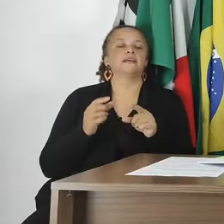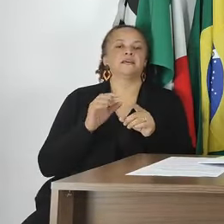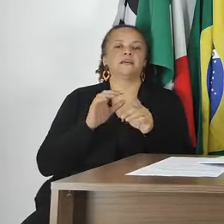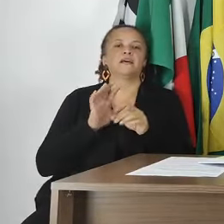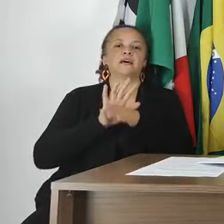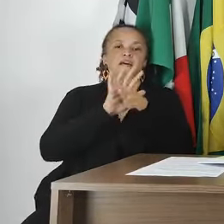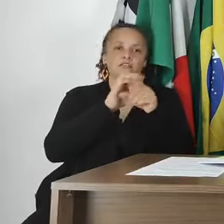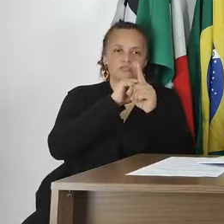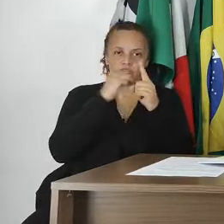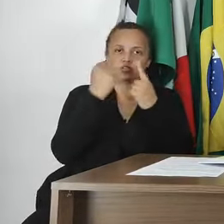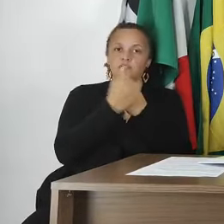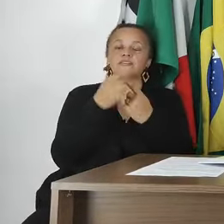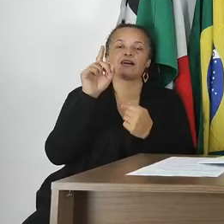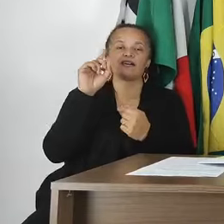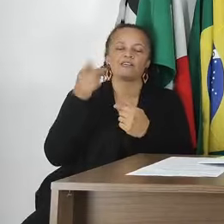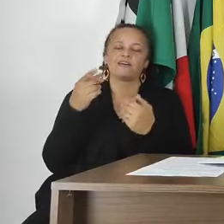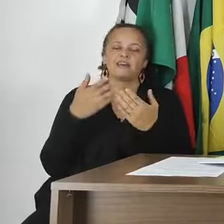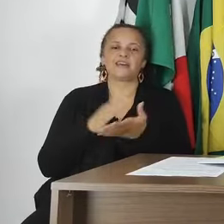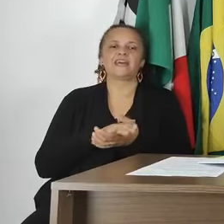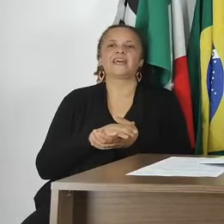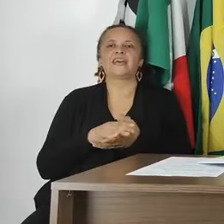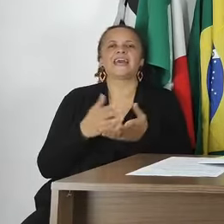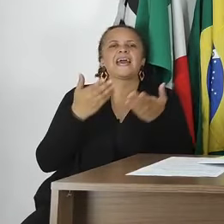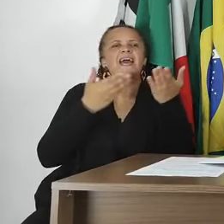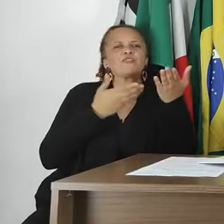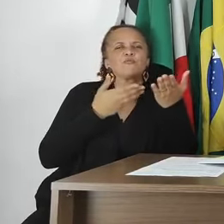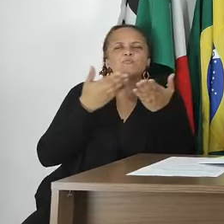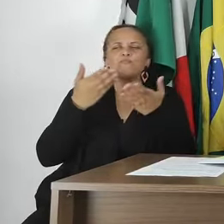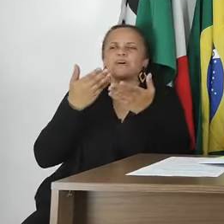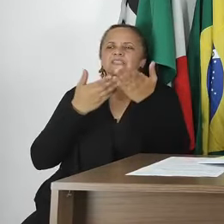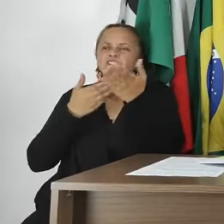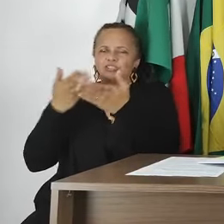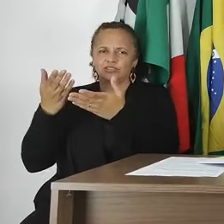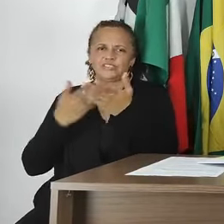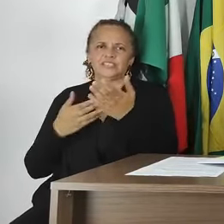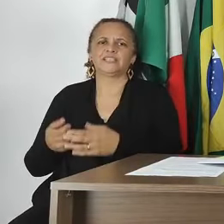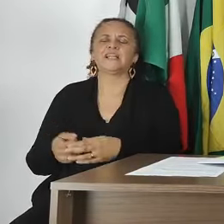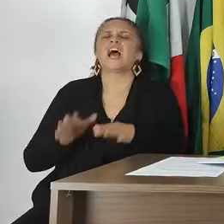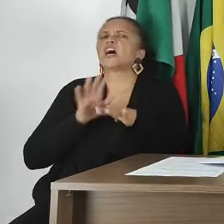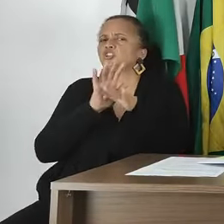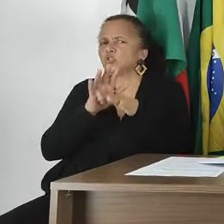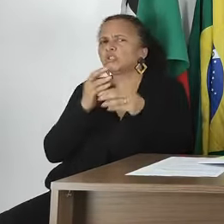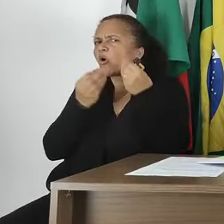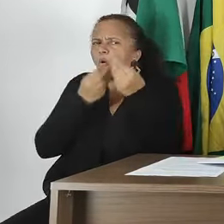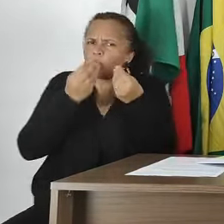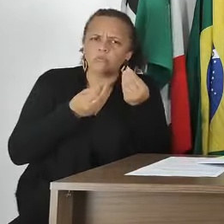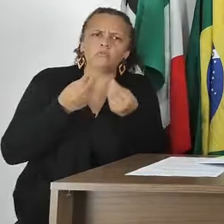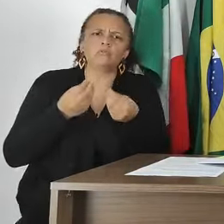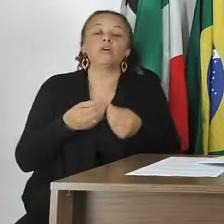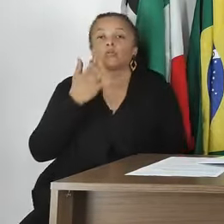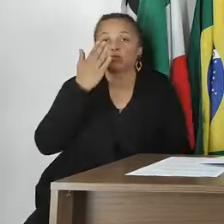É cooperar. Nós pedimos que a pessoa coopera com a coleta de alimentos. Todo último domingo,